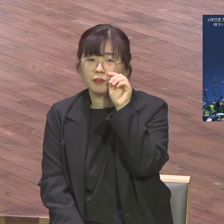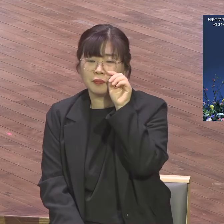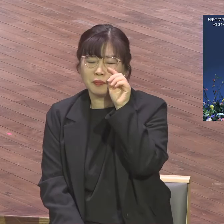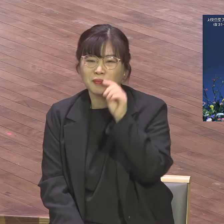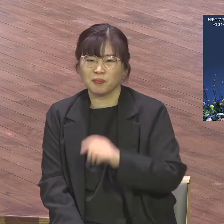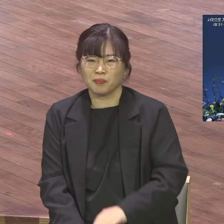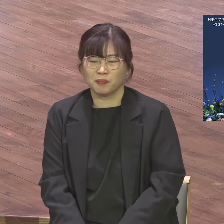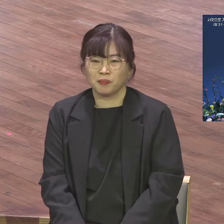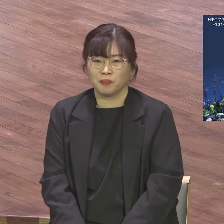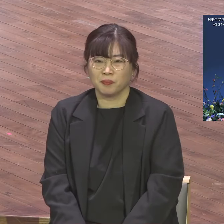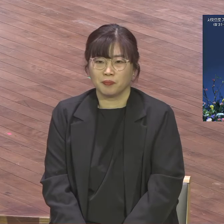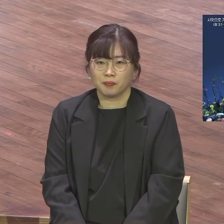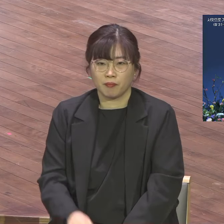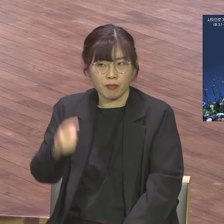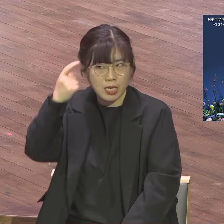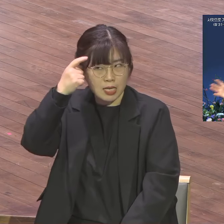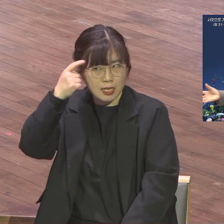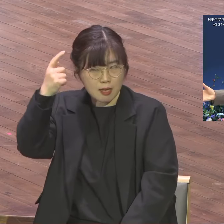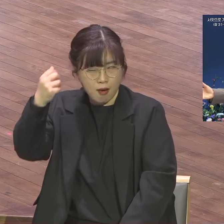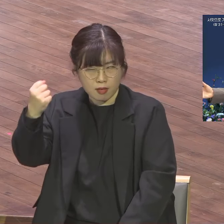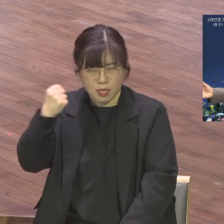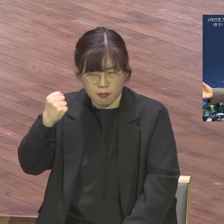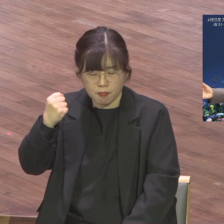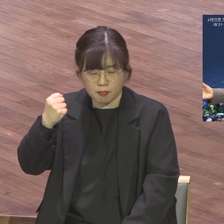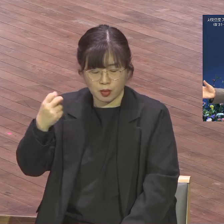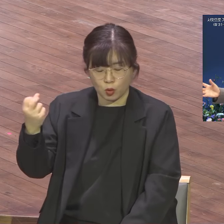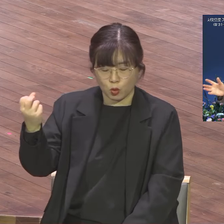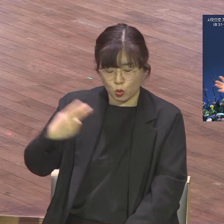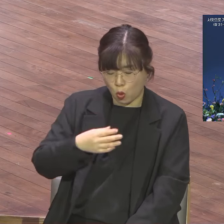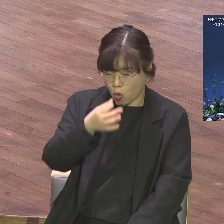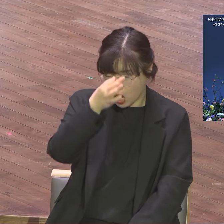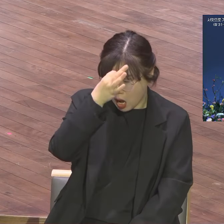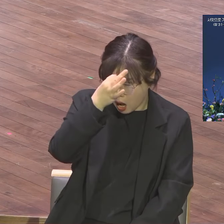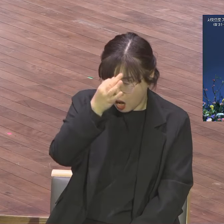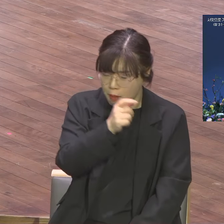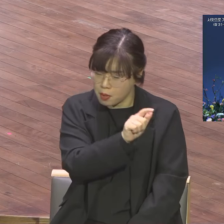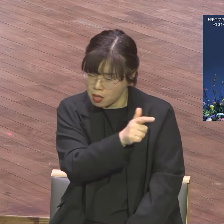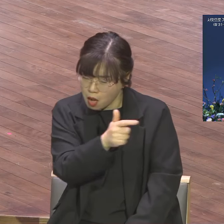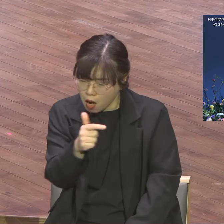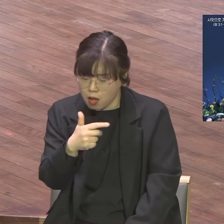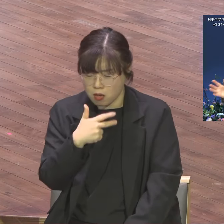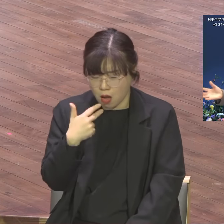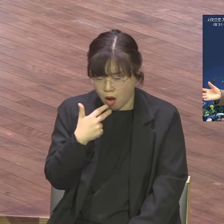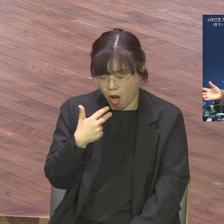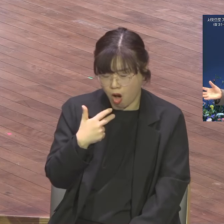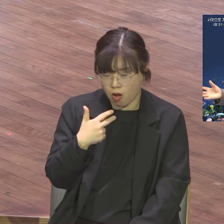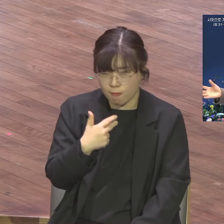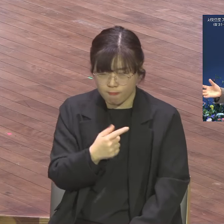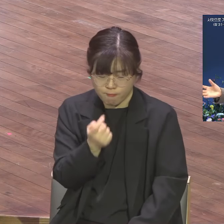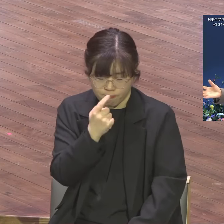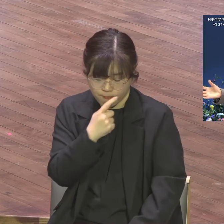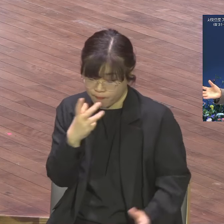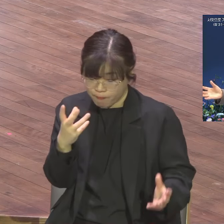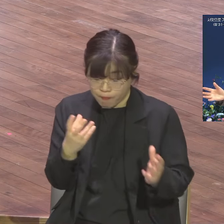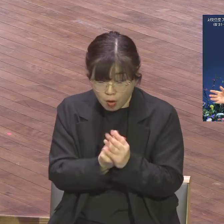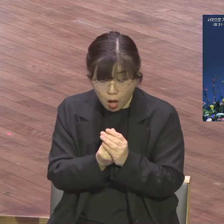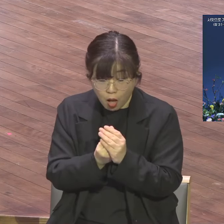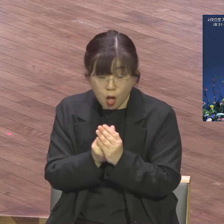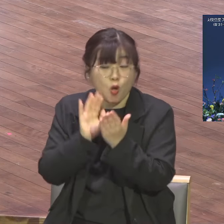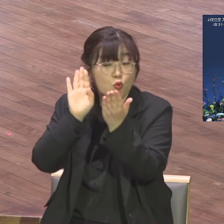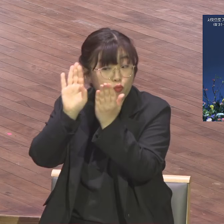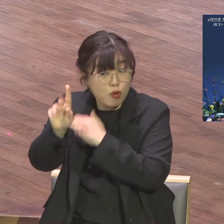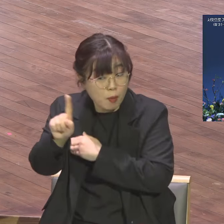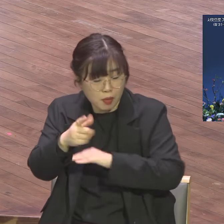갖춰지면 그것을 그대로 어떻게 돼요? 선교지로 옮겨가는 거예요. 선교지로. 우리 선교지로 바로 연결됩니다. 렘너드뿐만